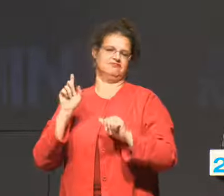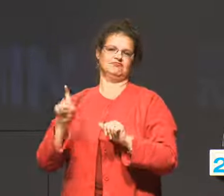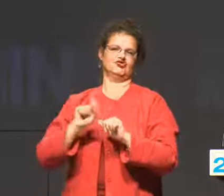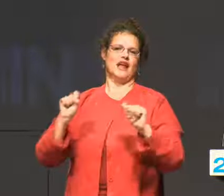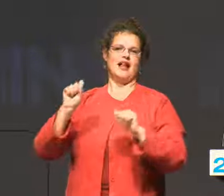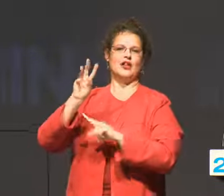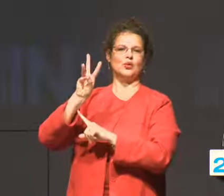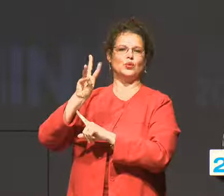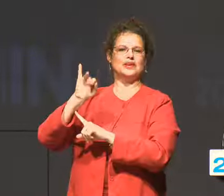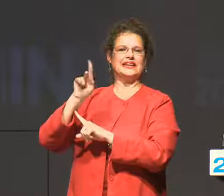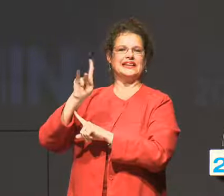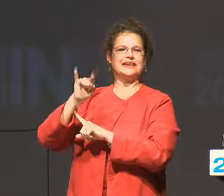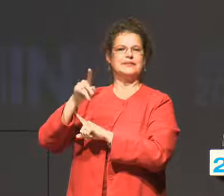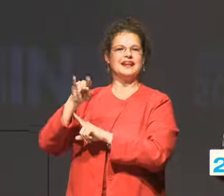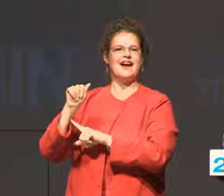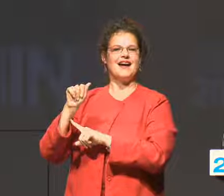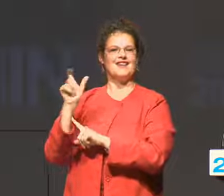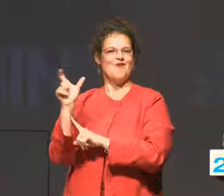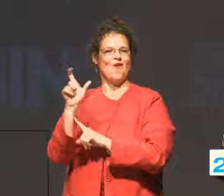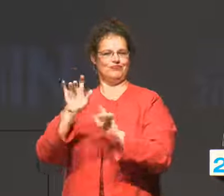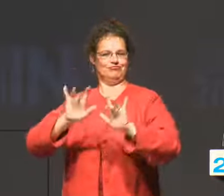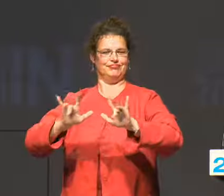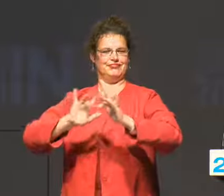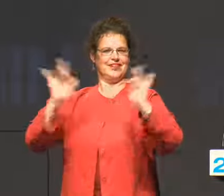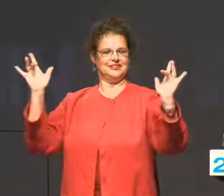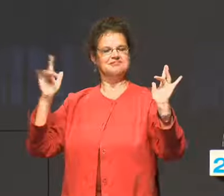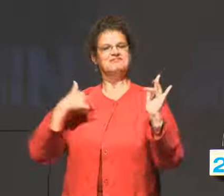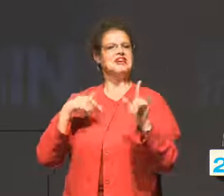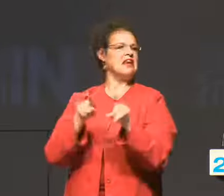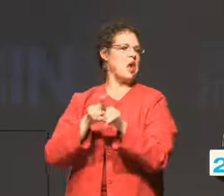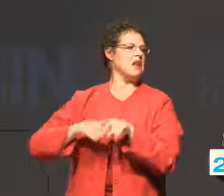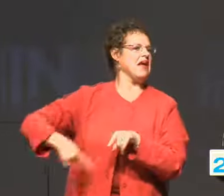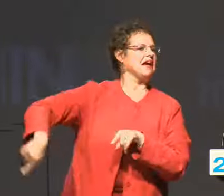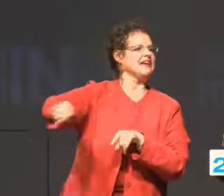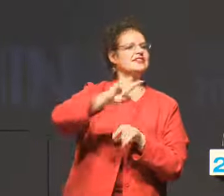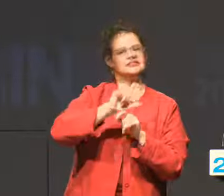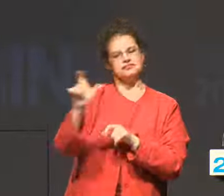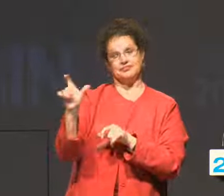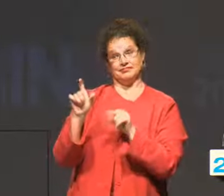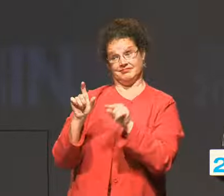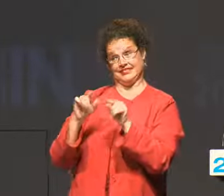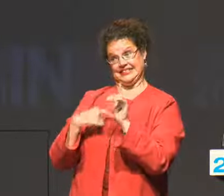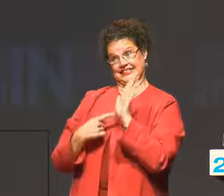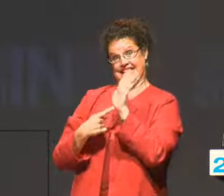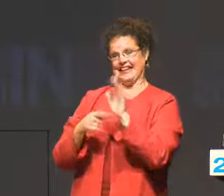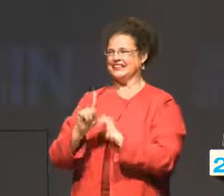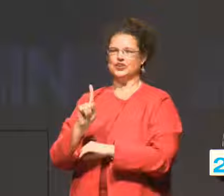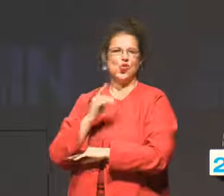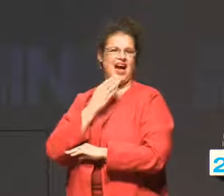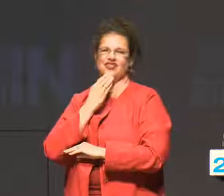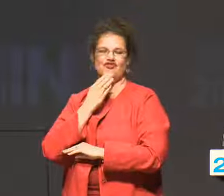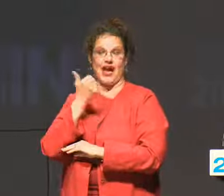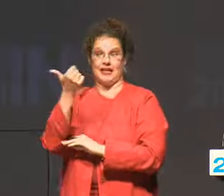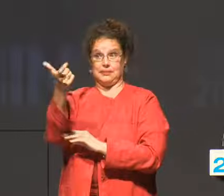Normalerweise, wenn wir einem neuen Begriff begegnen, was machen wir? Wir gehen ins Internet, Wikipedia, und das habe ich jetzt